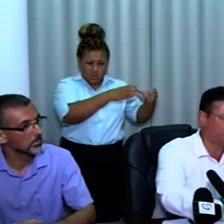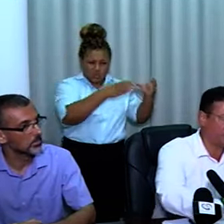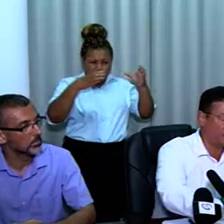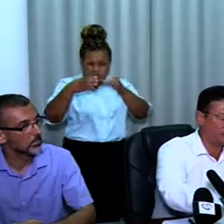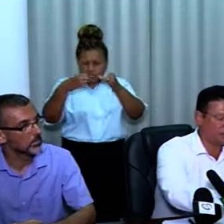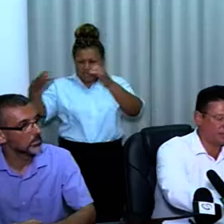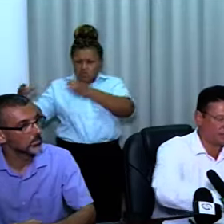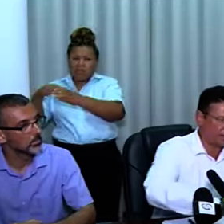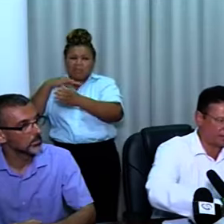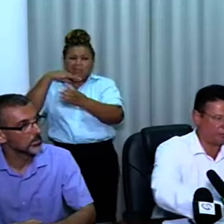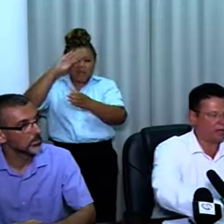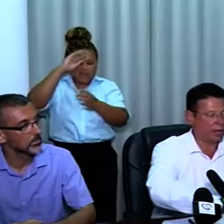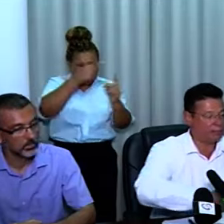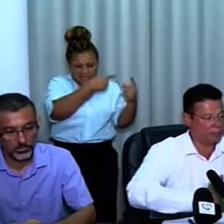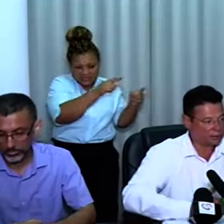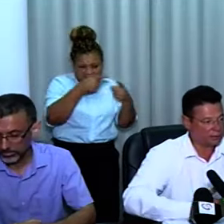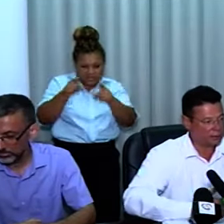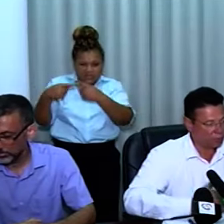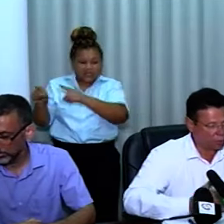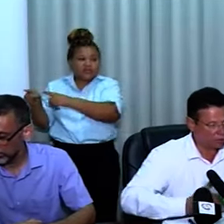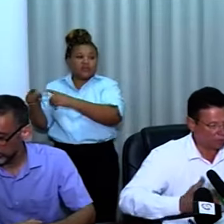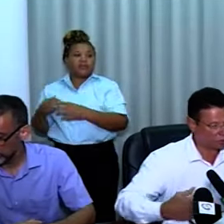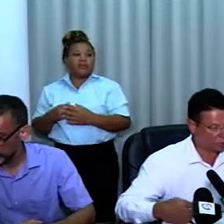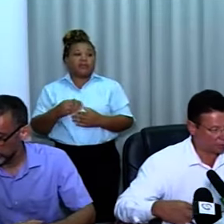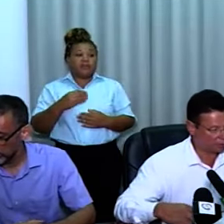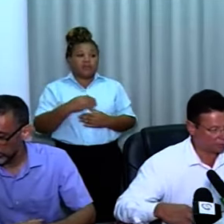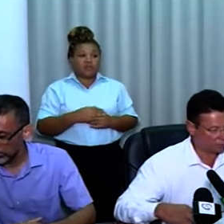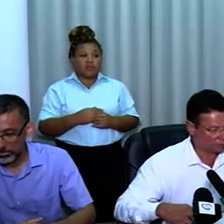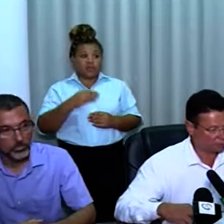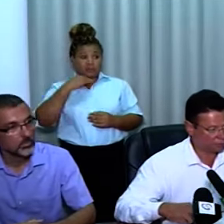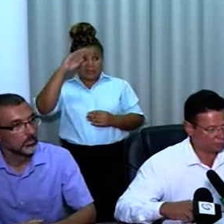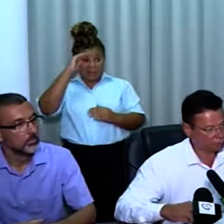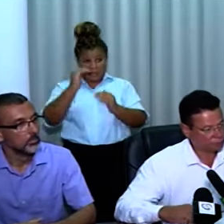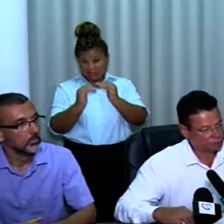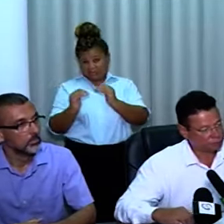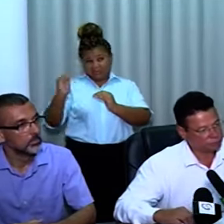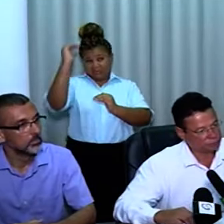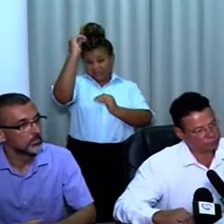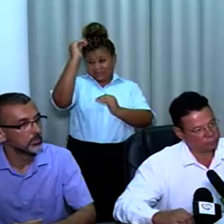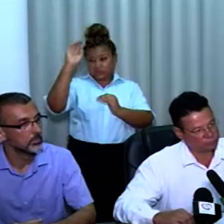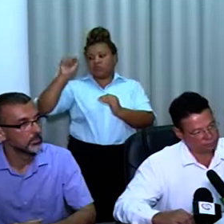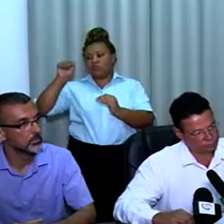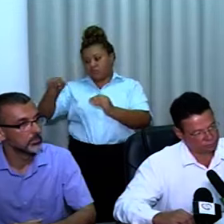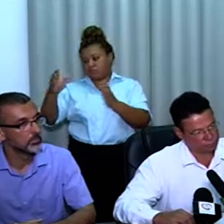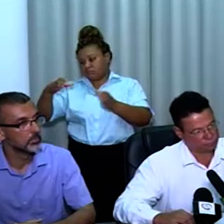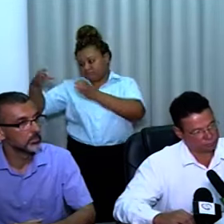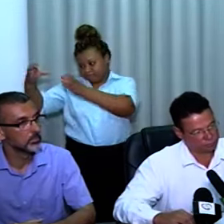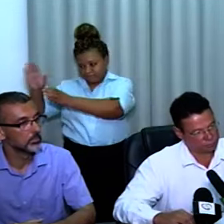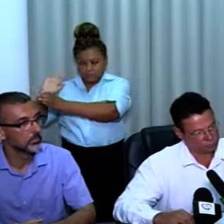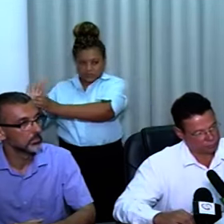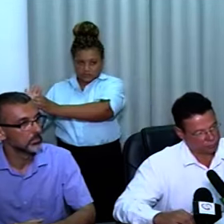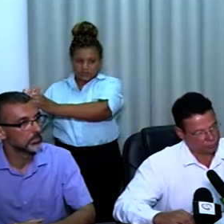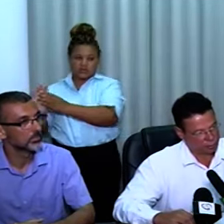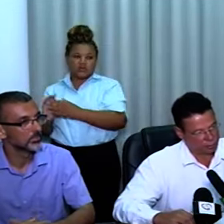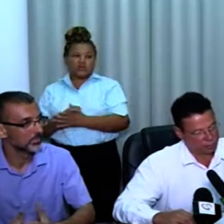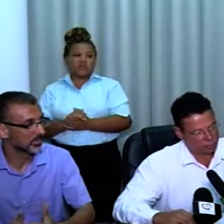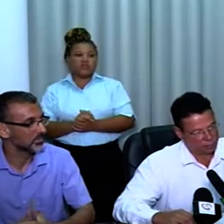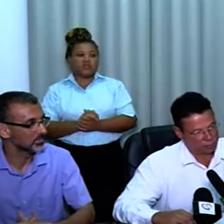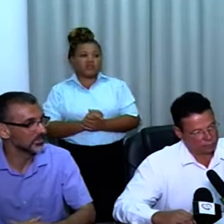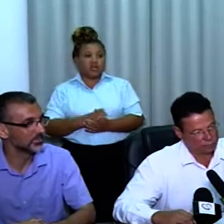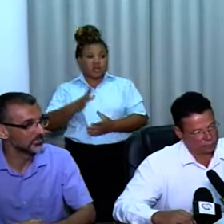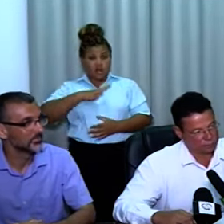niveau. Et bien, qui plus sérieux pour admettre, pour recevoir soin. Quand il y a trop de cas, quand on a une année, quand il y a trop de cas, pour nous déclarer, par